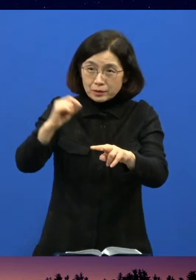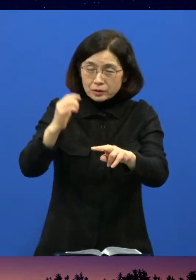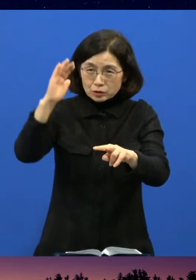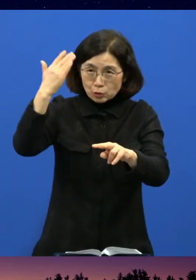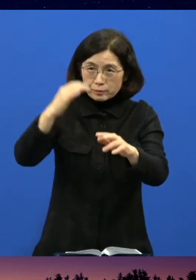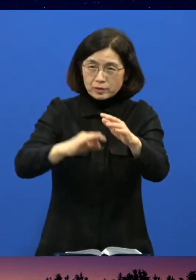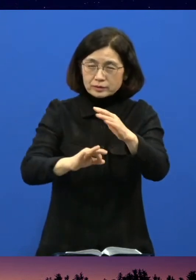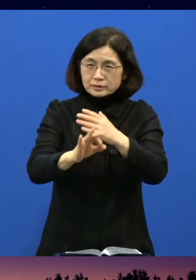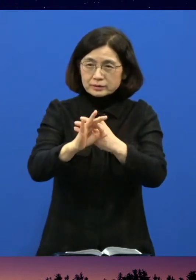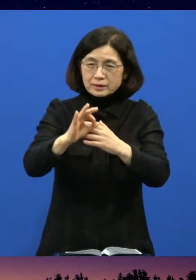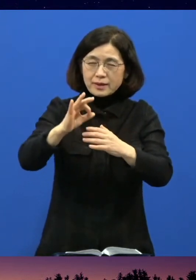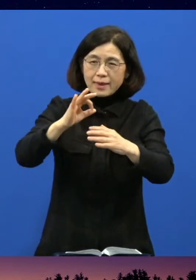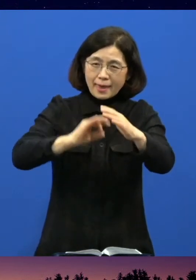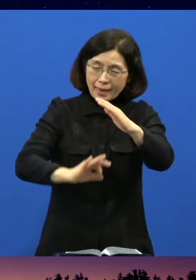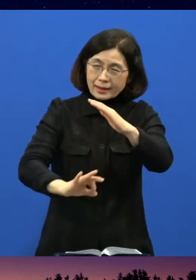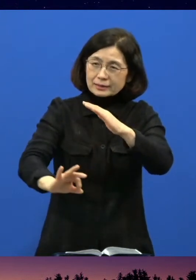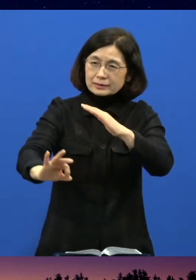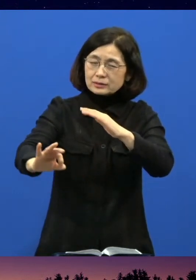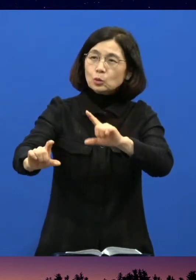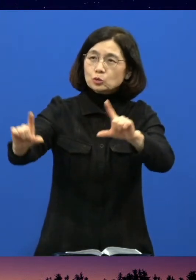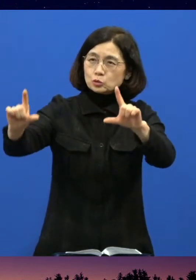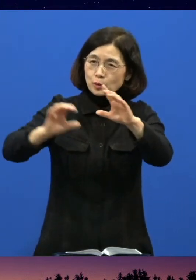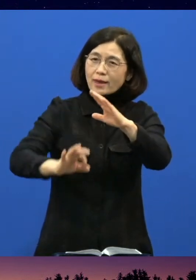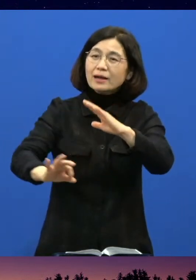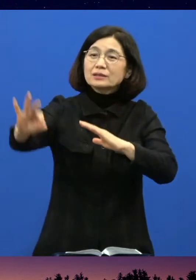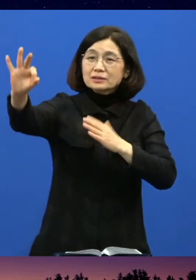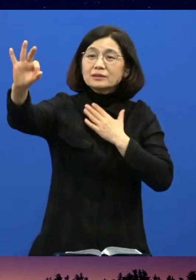여러분, 기도하는 사람들은 초점이 분명해져요.